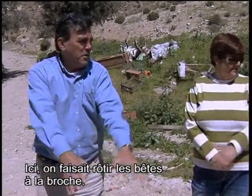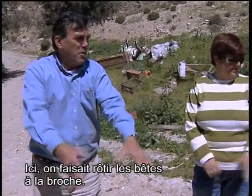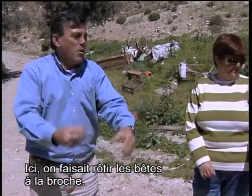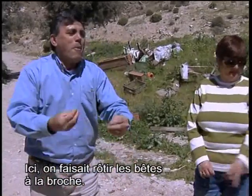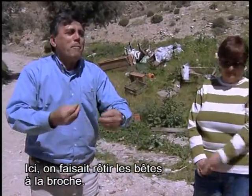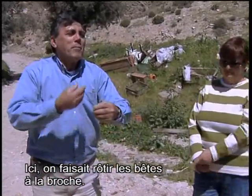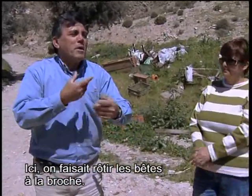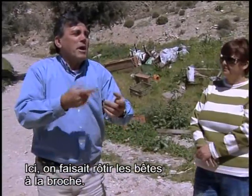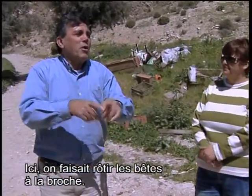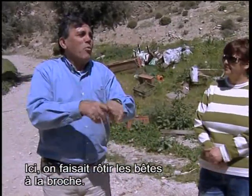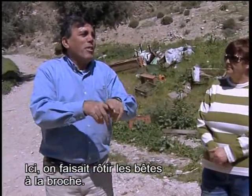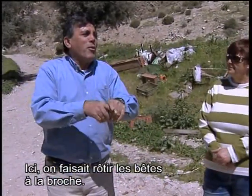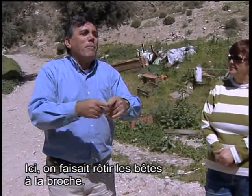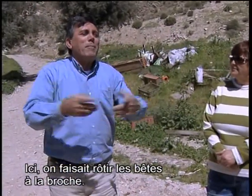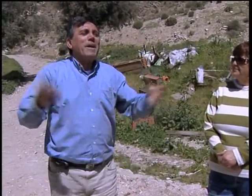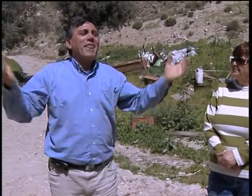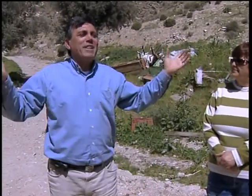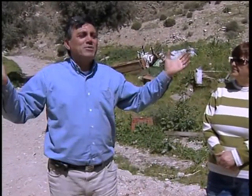la cuisine, Elle à la broche.